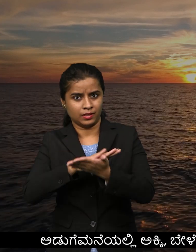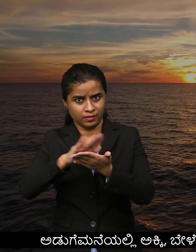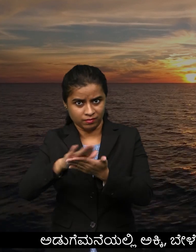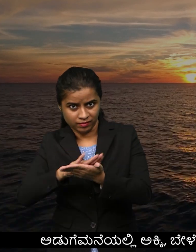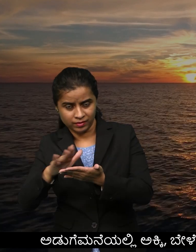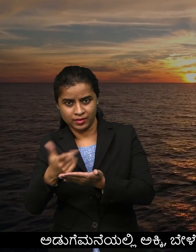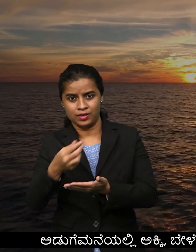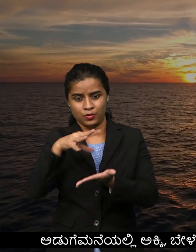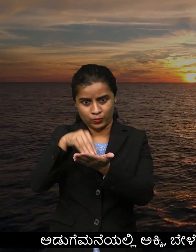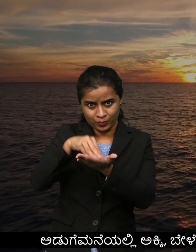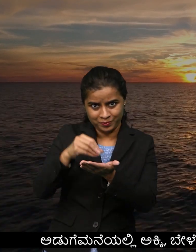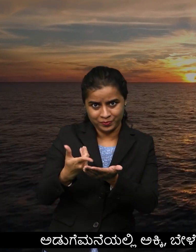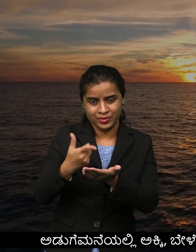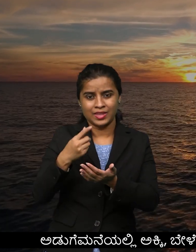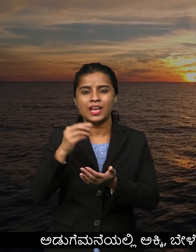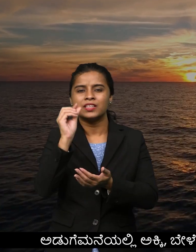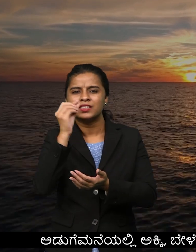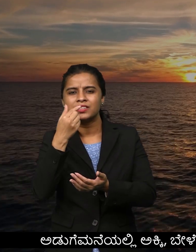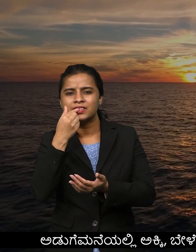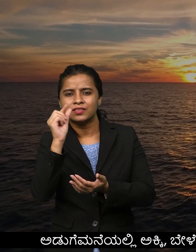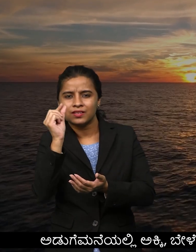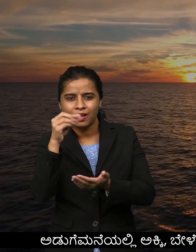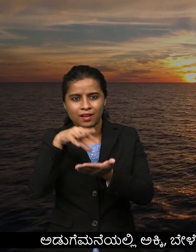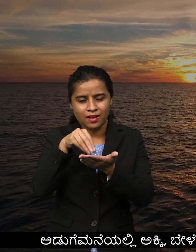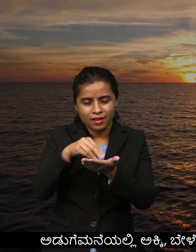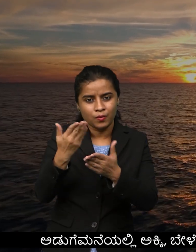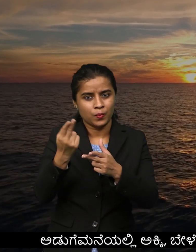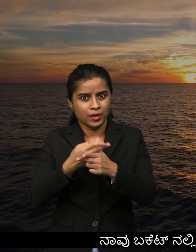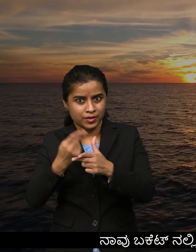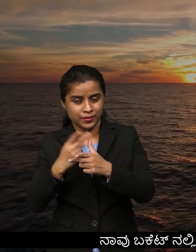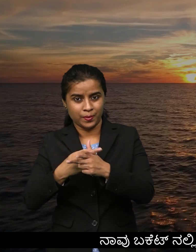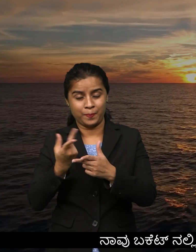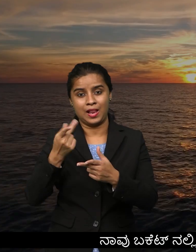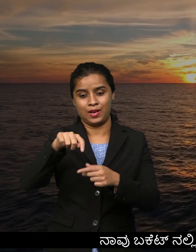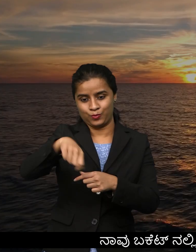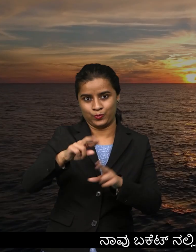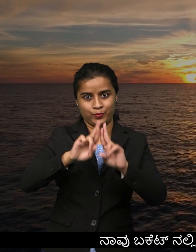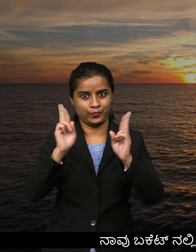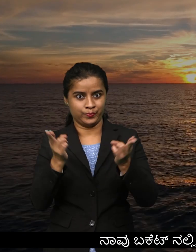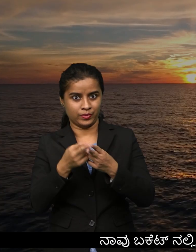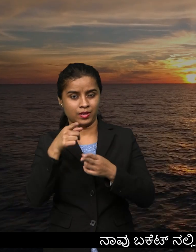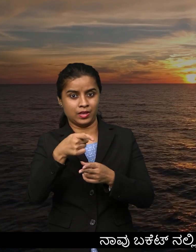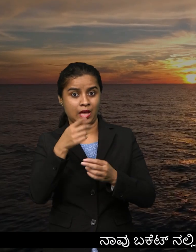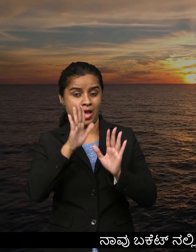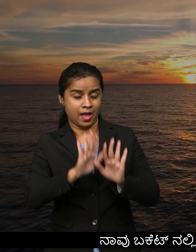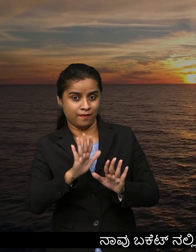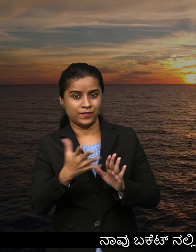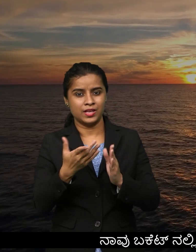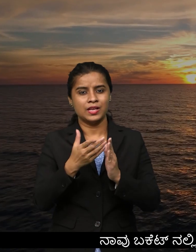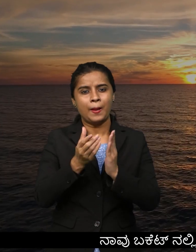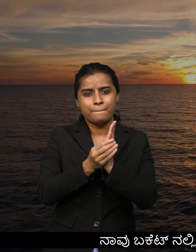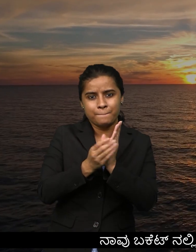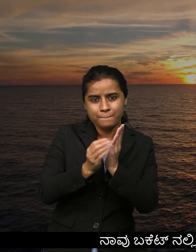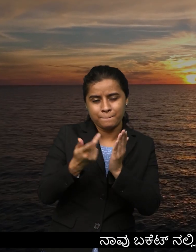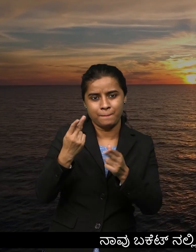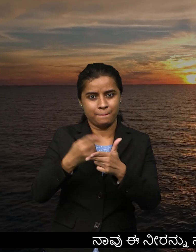ಬೇಳೆ ಮತ್ತು ತರಕಾರಿಗಳನ್ನು ಸ್ವಚ್ಛಗೊಳಿಸಿದ ನಂತರ ನಾವು ಬಕೆಟ್ನಲ್ಲಿ ನೀರನ್ನು